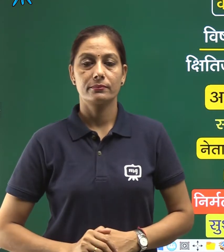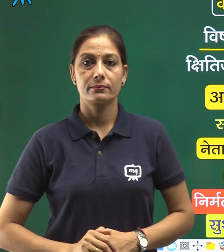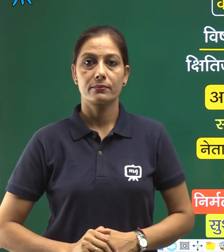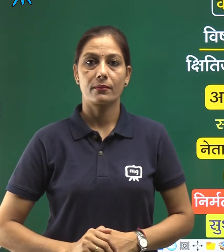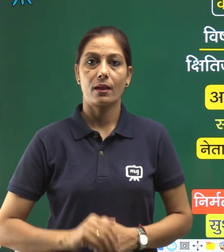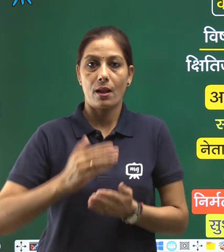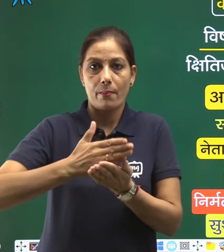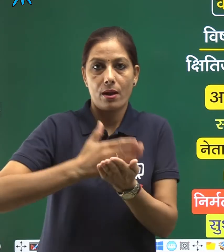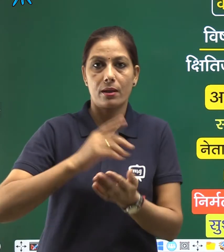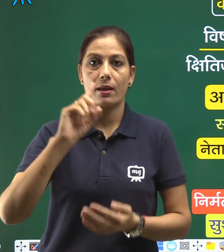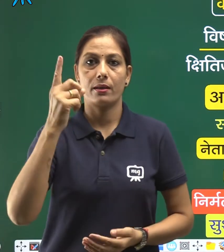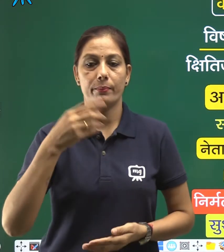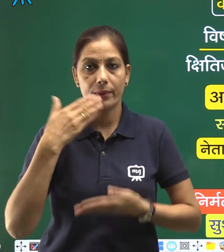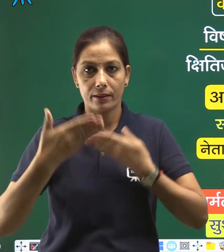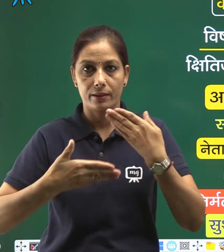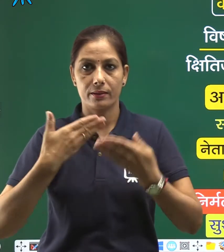भाग 1 पढ़ेंगे।